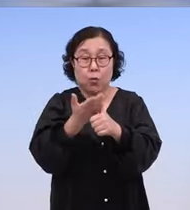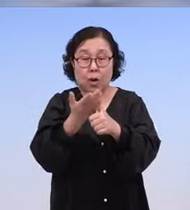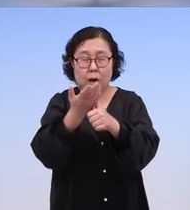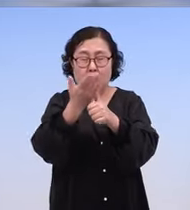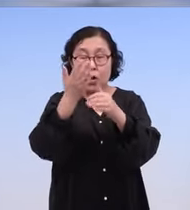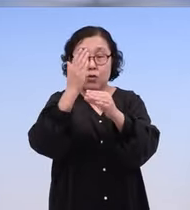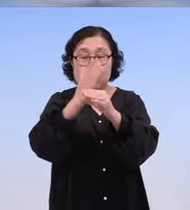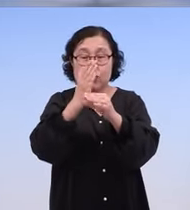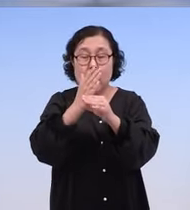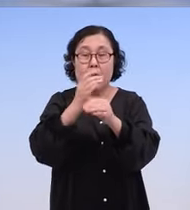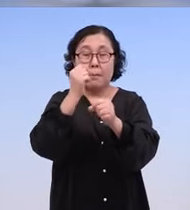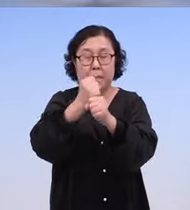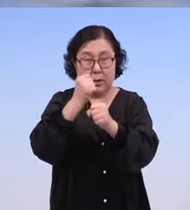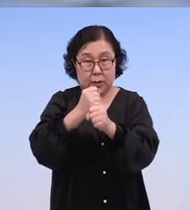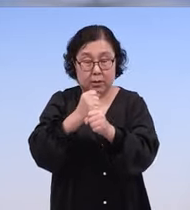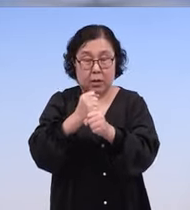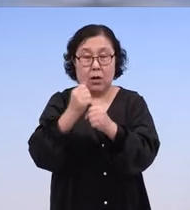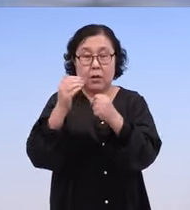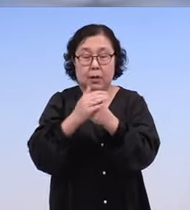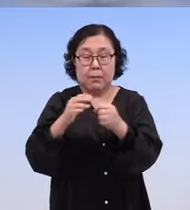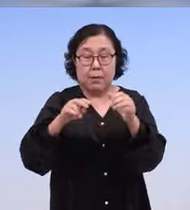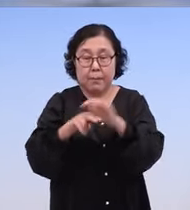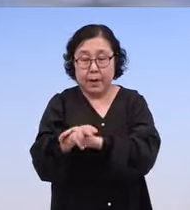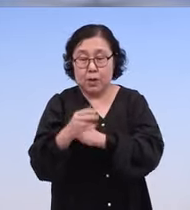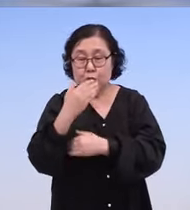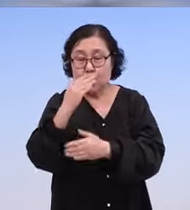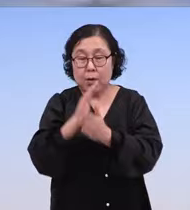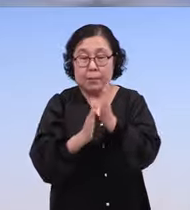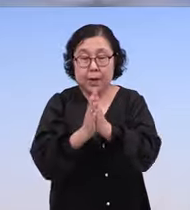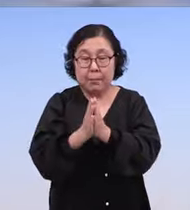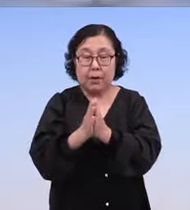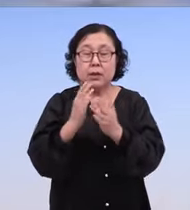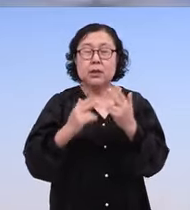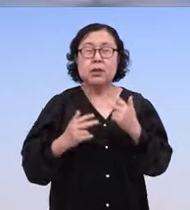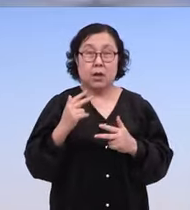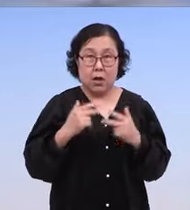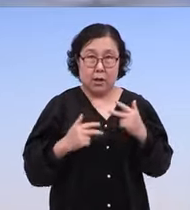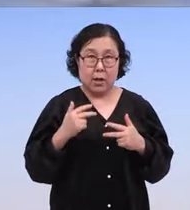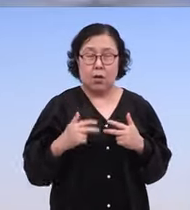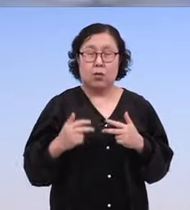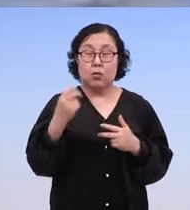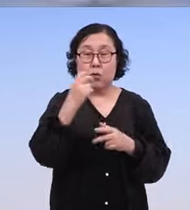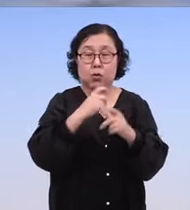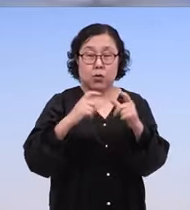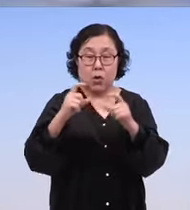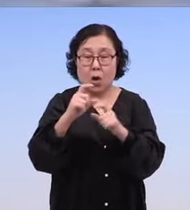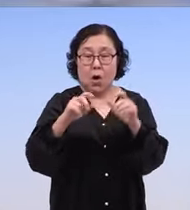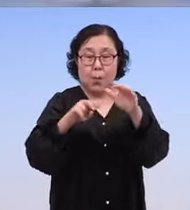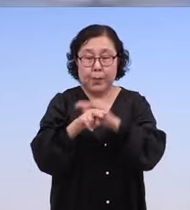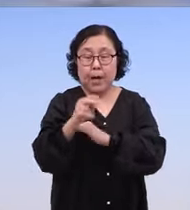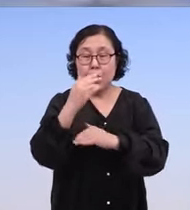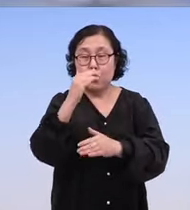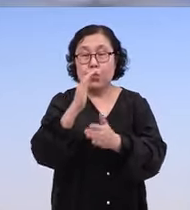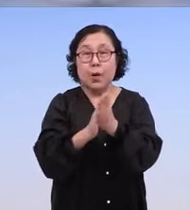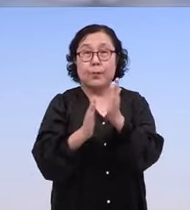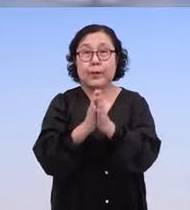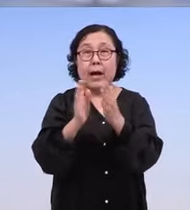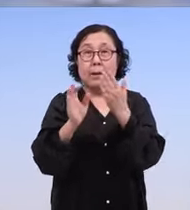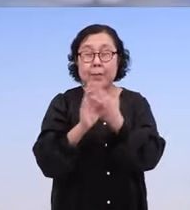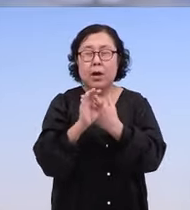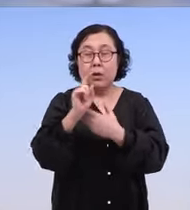해야 됩니까? 피할 수 없다면 즐겨라 이런 말이 있지만 믿는 우리는 한 걸음 더 나가야 됩니다. 피할 수